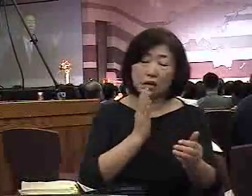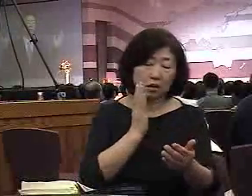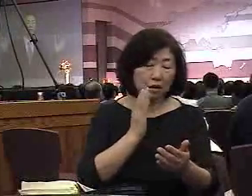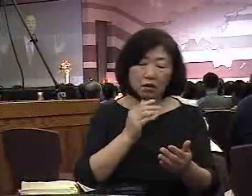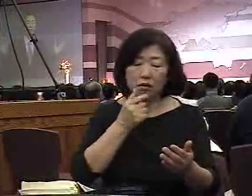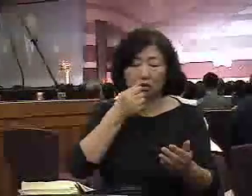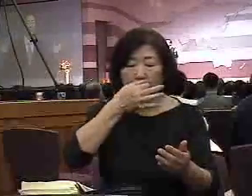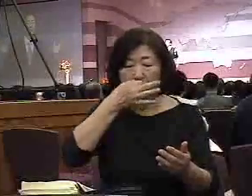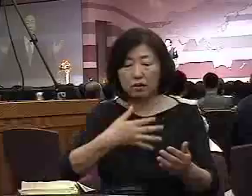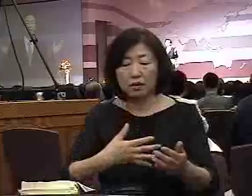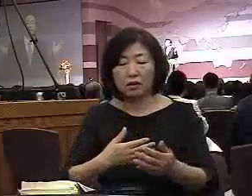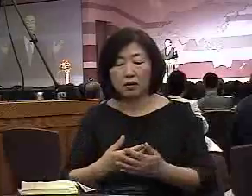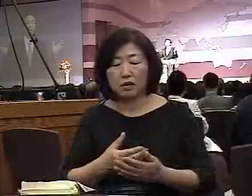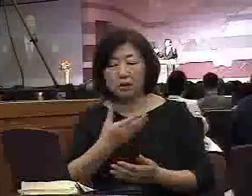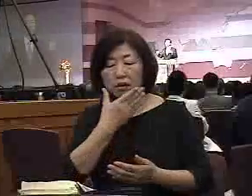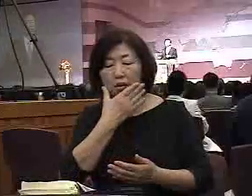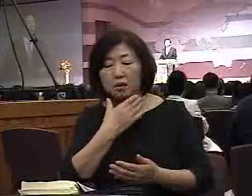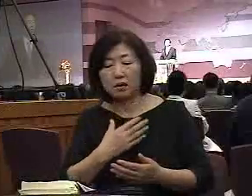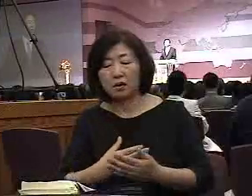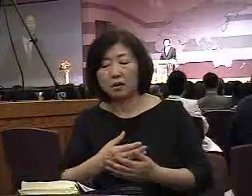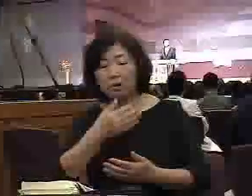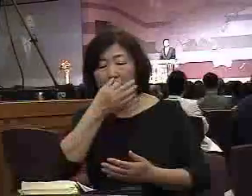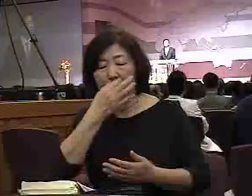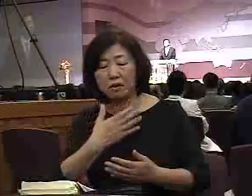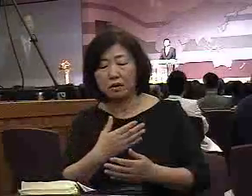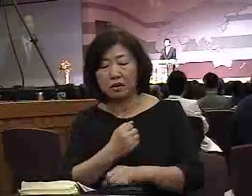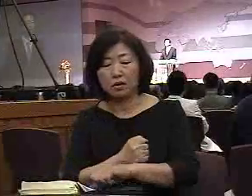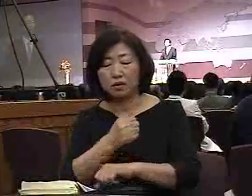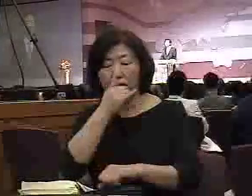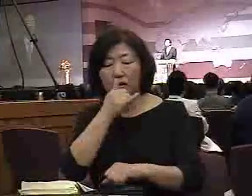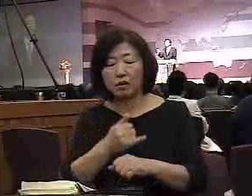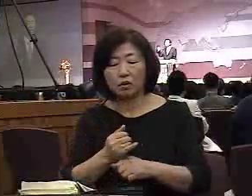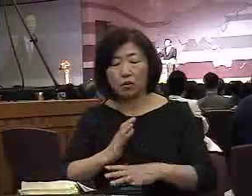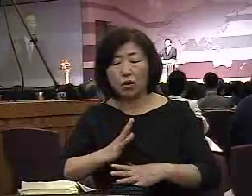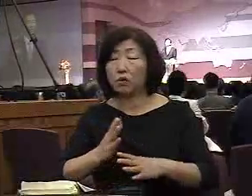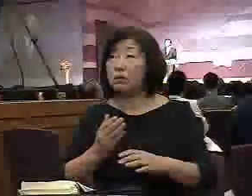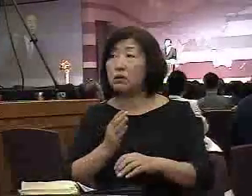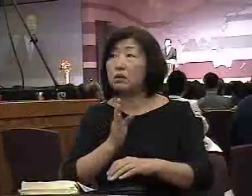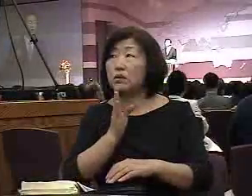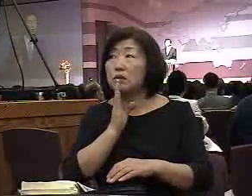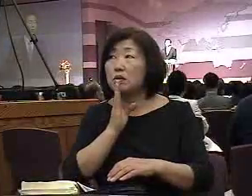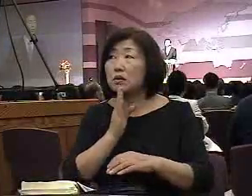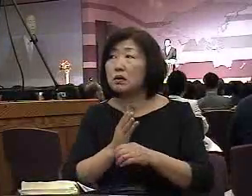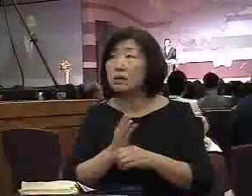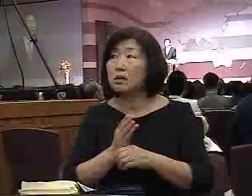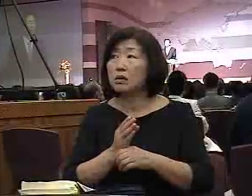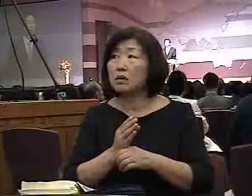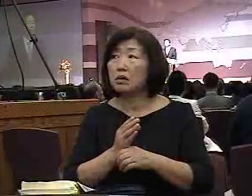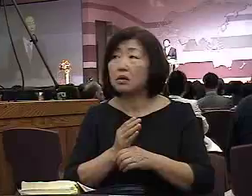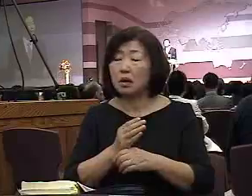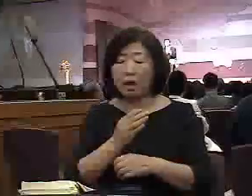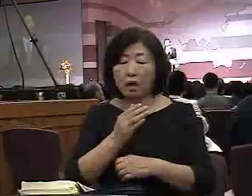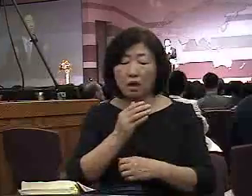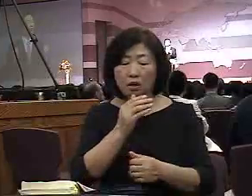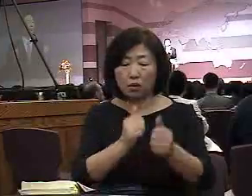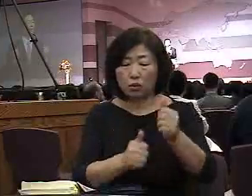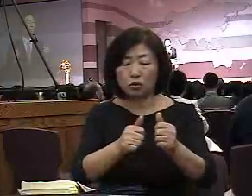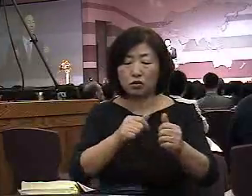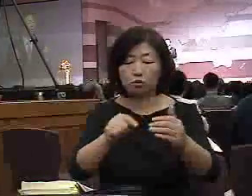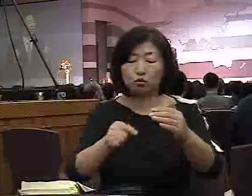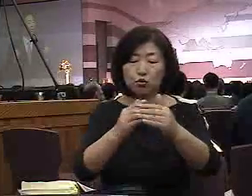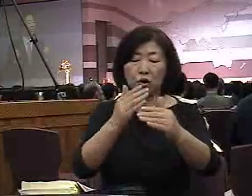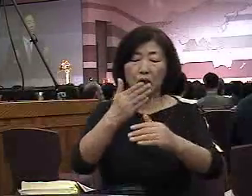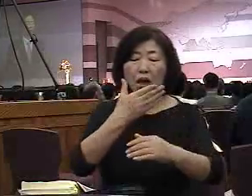아브라함이 엎어지는 것입니다. 그런데 놀라운 사실은 이 하나님이 주시는 이 도전 가운데 아브라함이 일어선다는